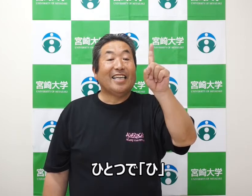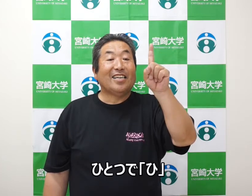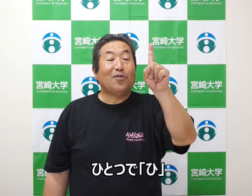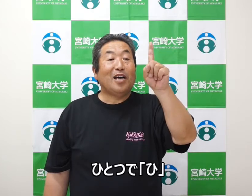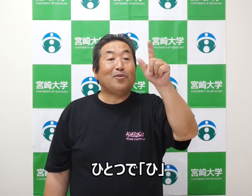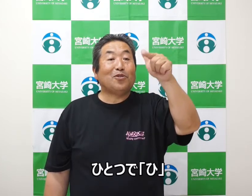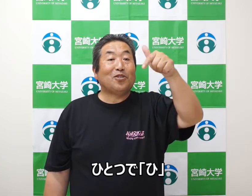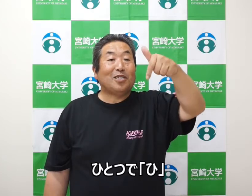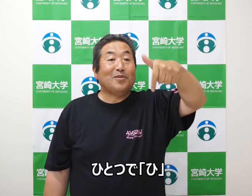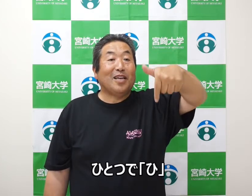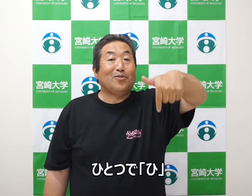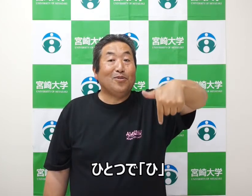親指と人差し指でふ。